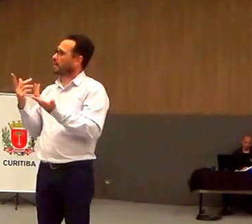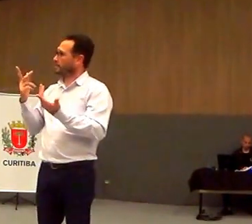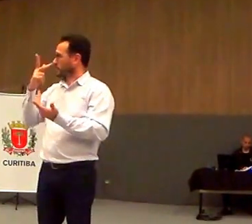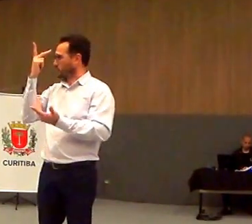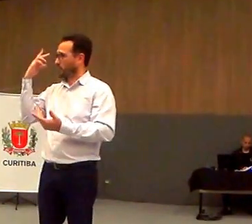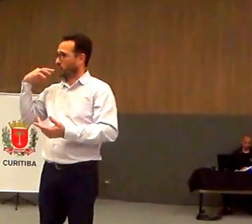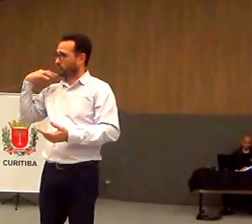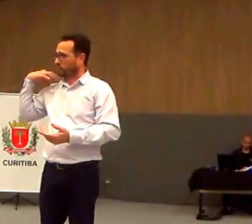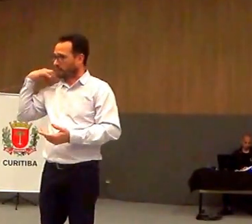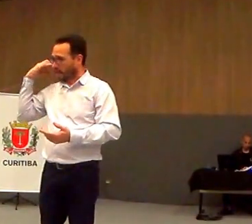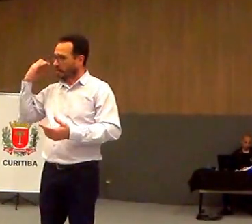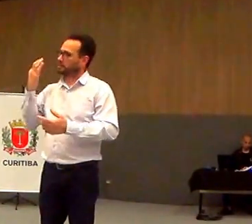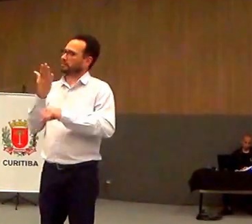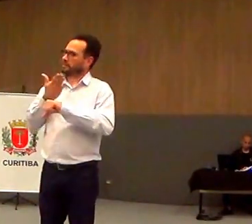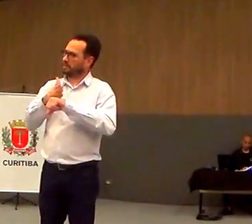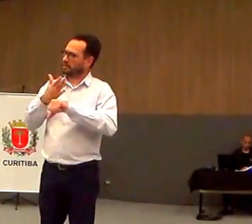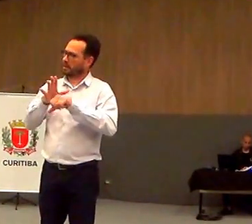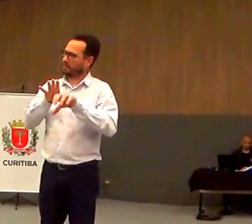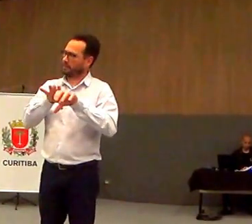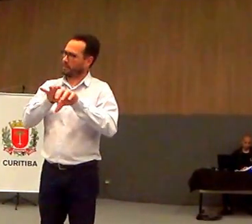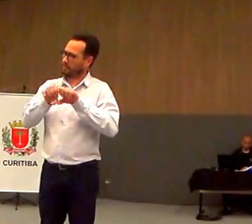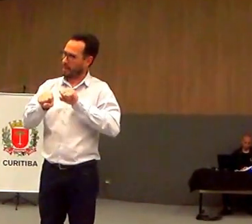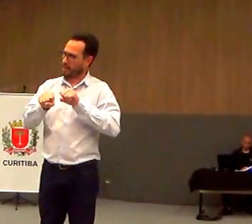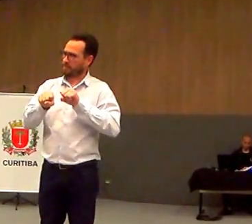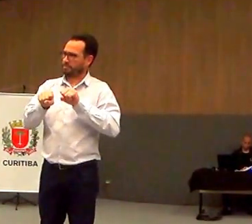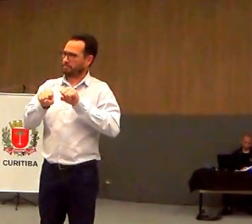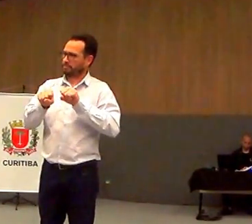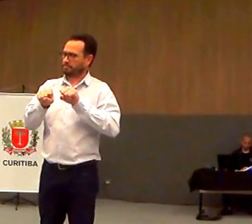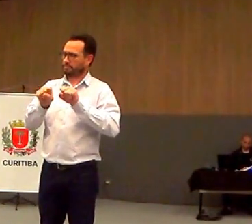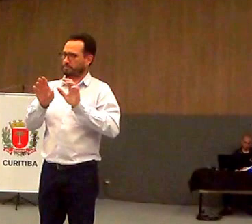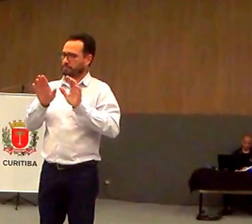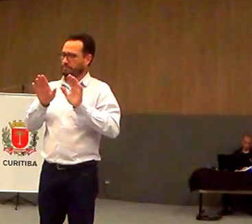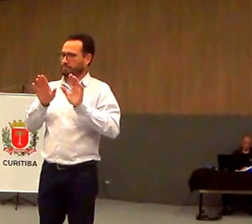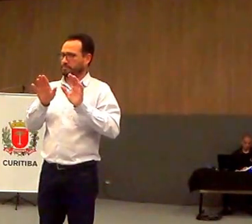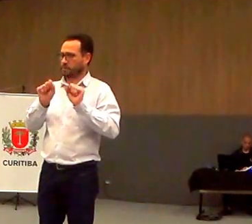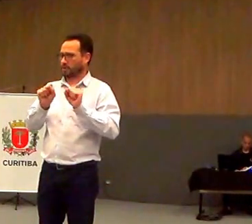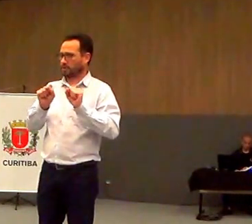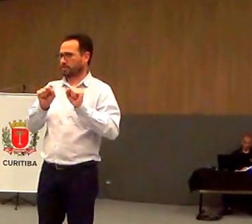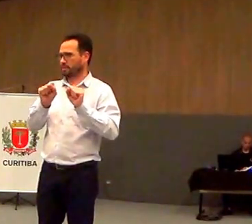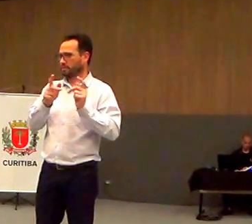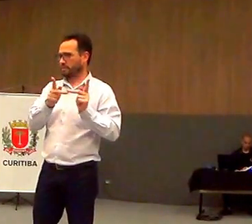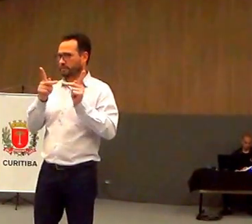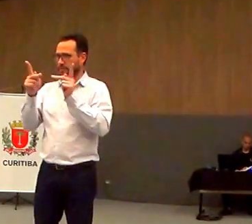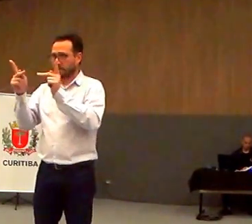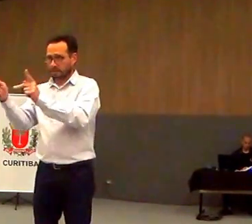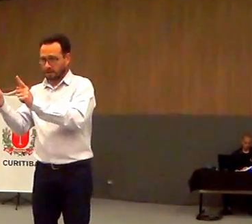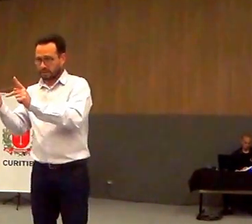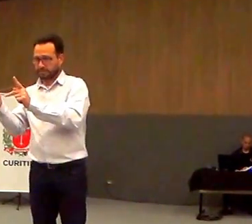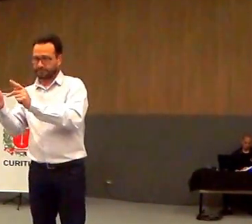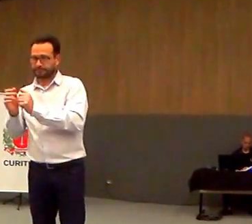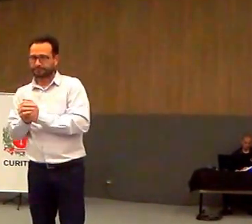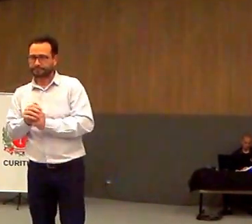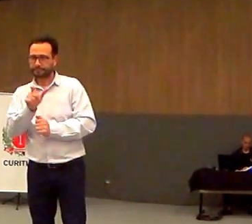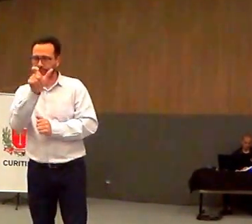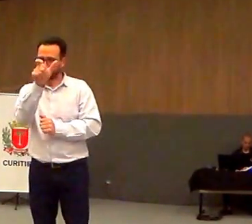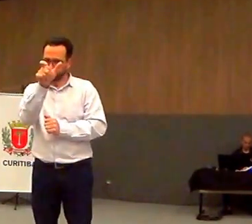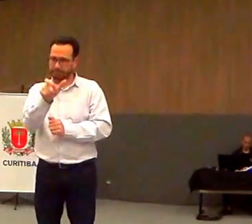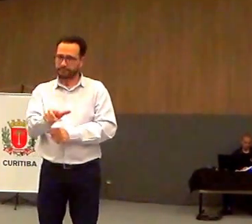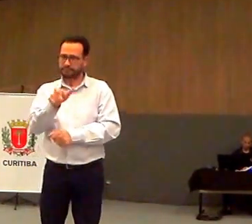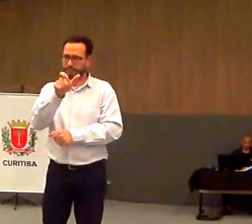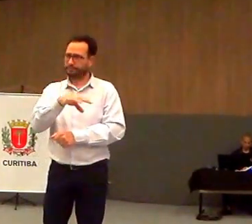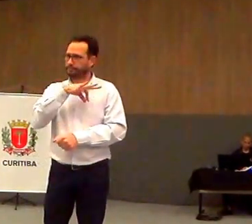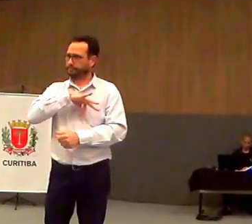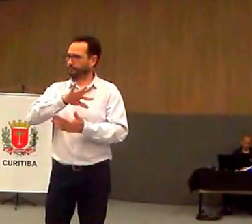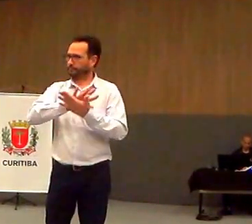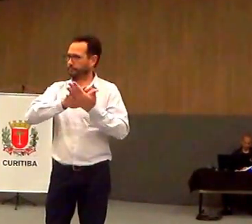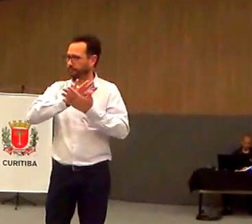voluntários capacitados especialmente para isso. Então, a capacitação, esses voluntários, eles, né, fazem o trabalho voluntariamente,